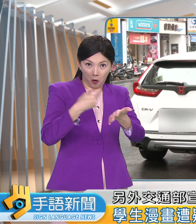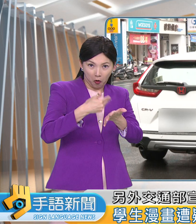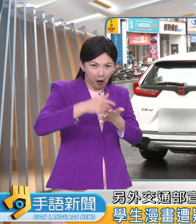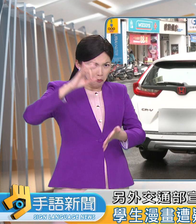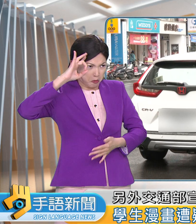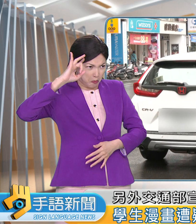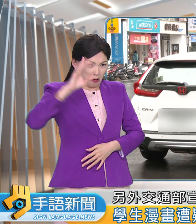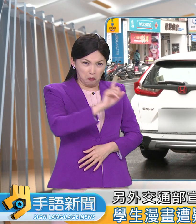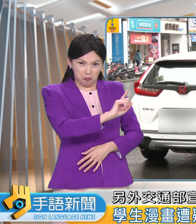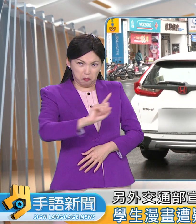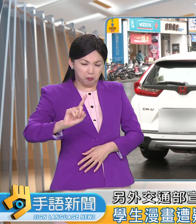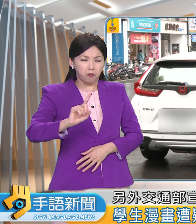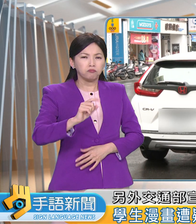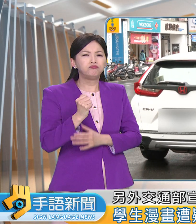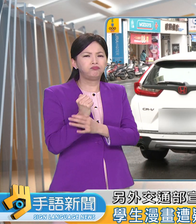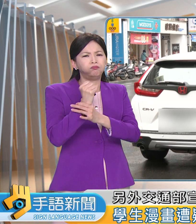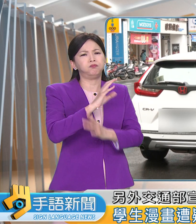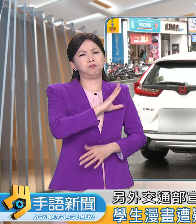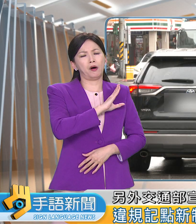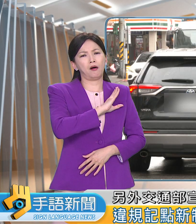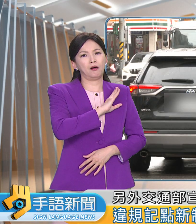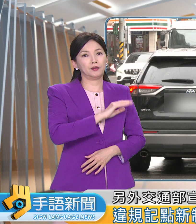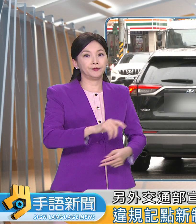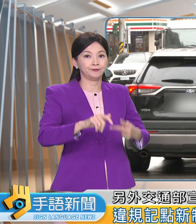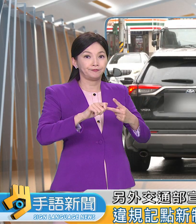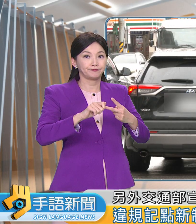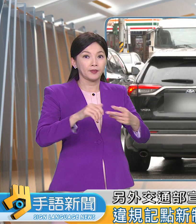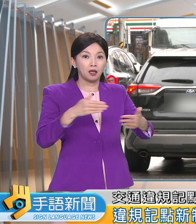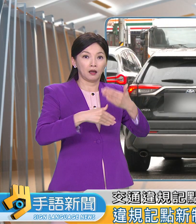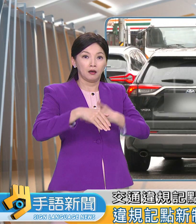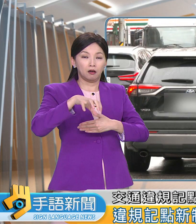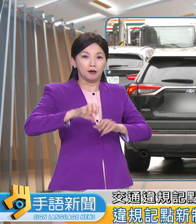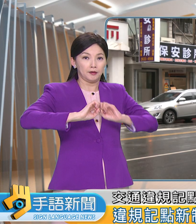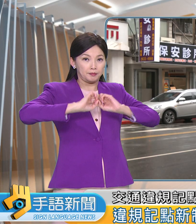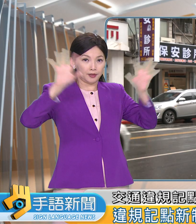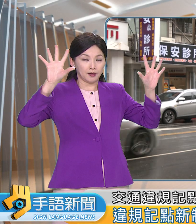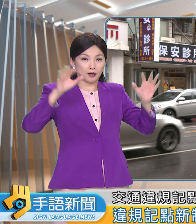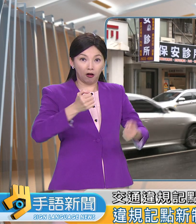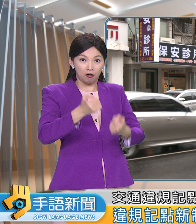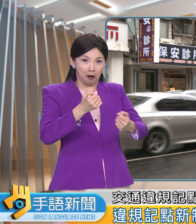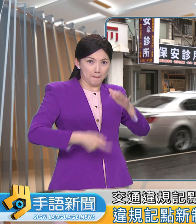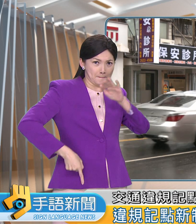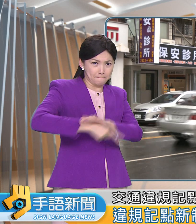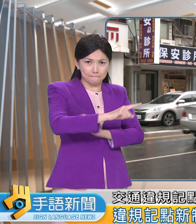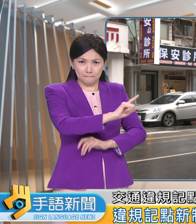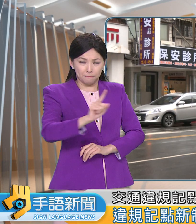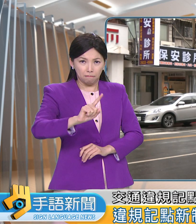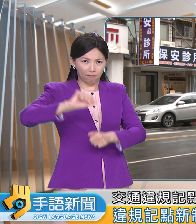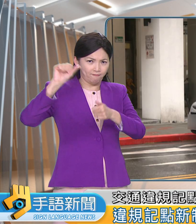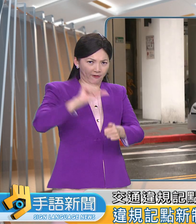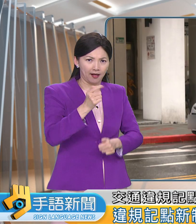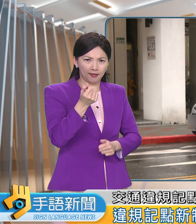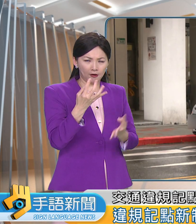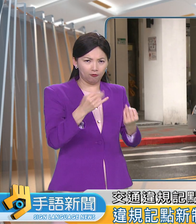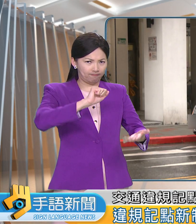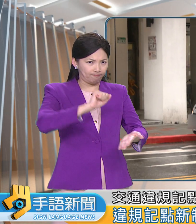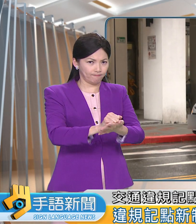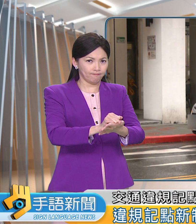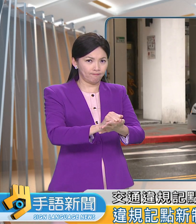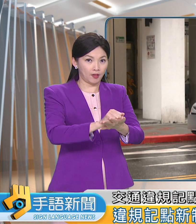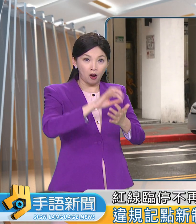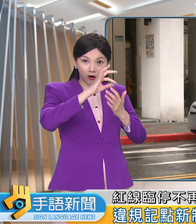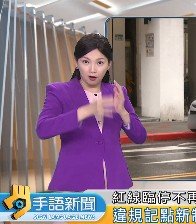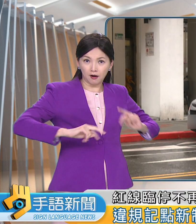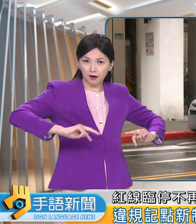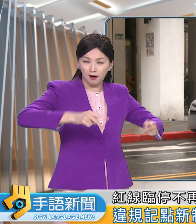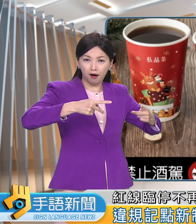而另外，交通部是宣布交通违规记点做法调整，红线